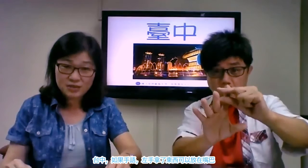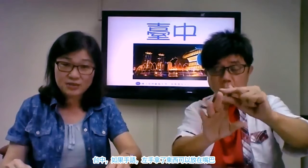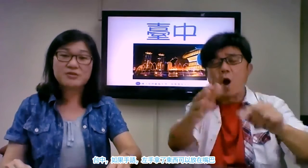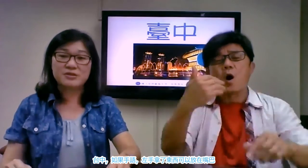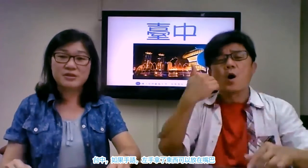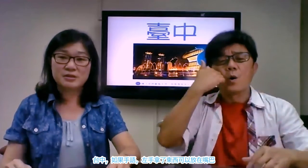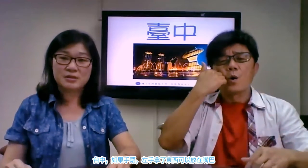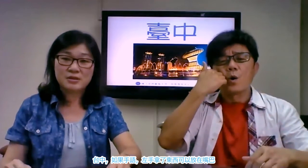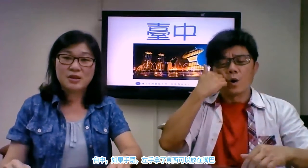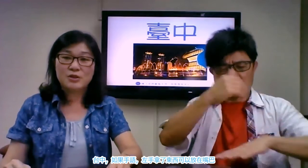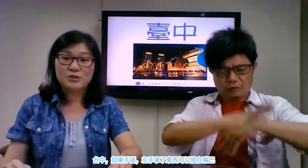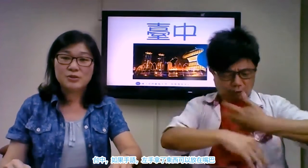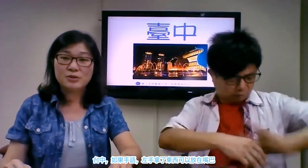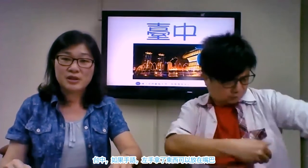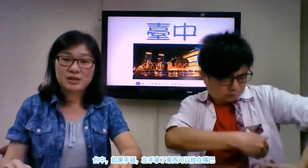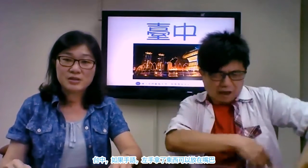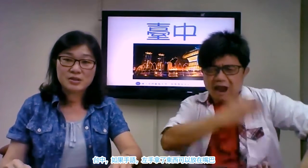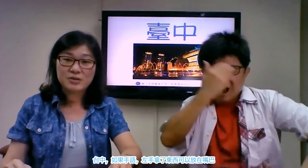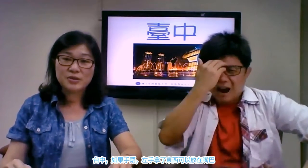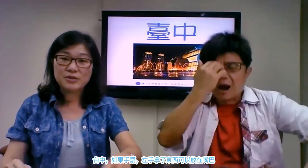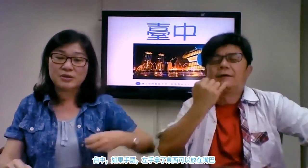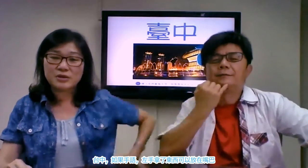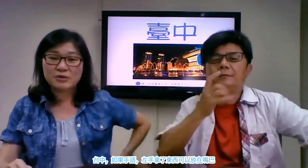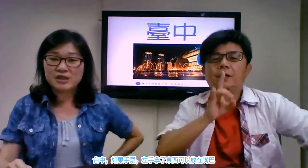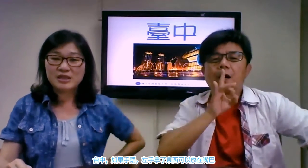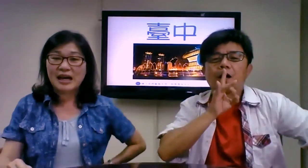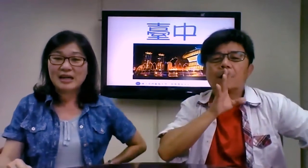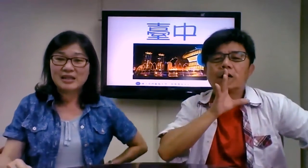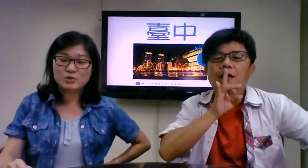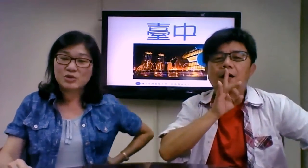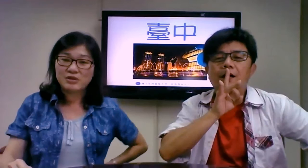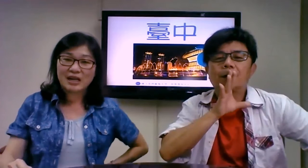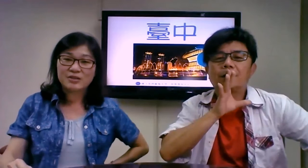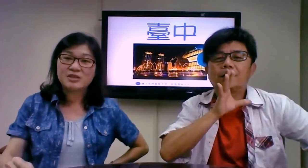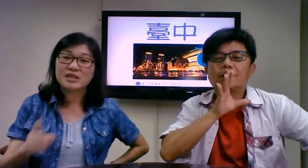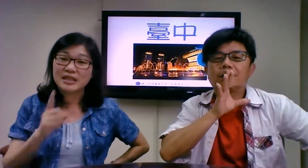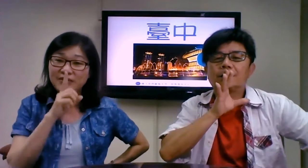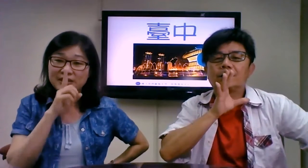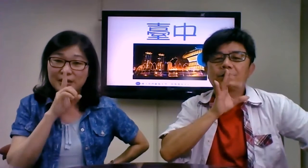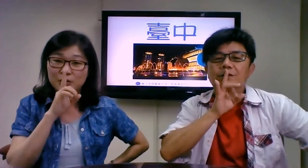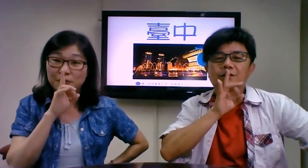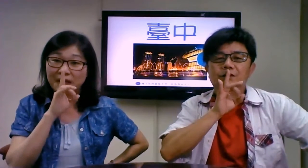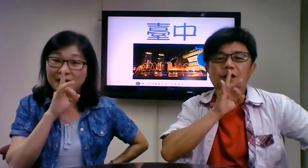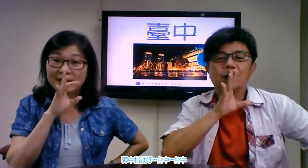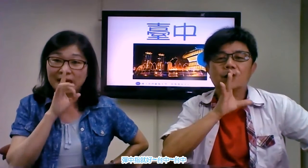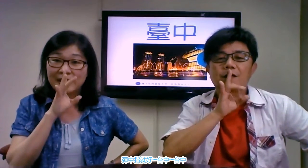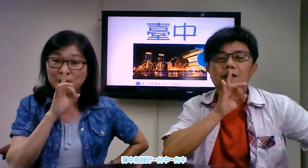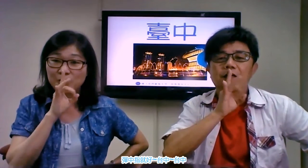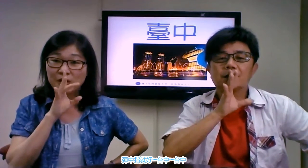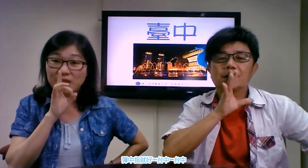台中。如果手语东西拿了，左手拿了东西，你可以放在嘴巴。台中，